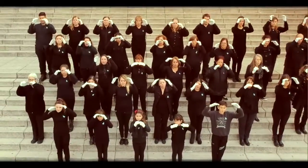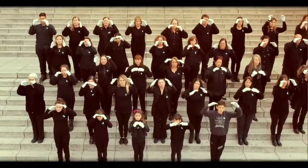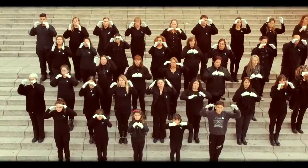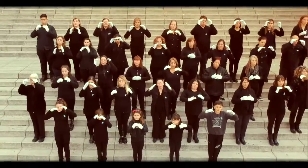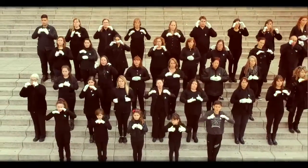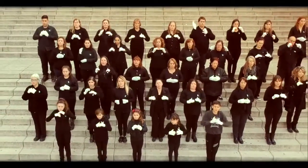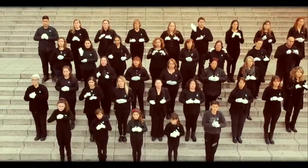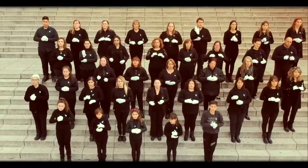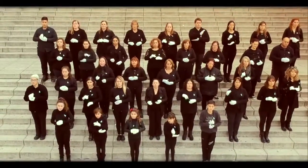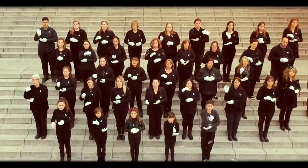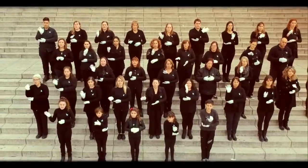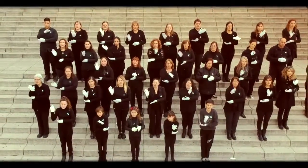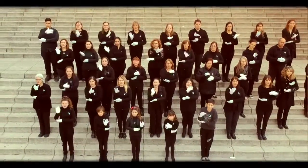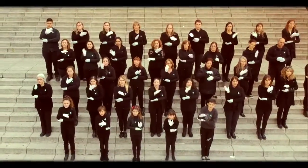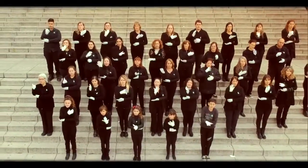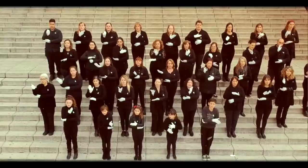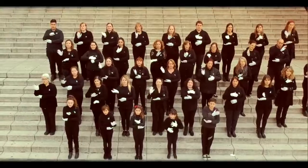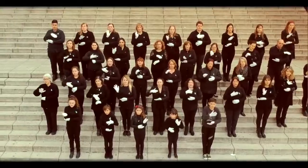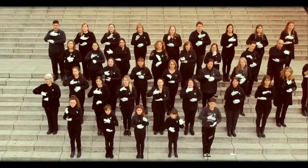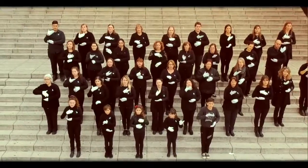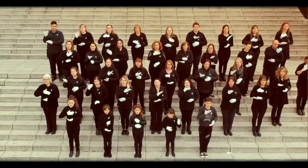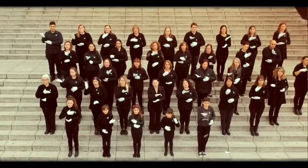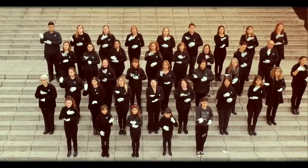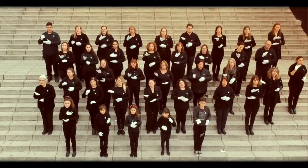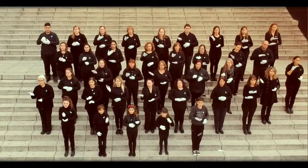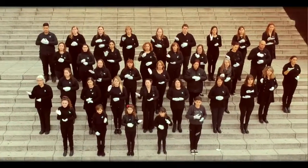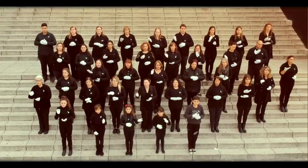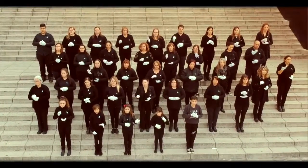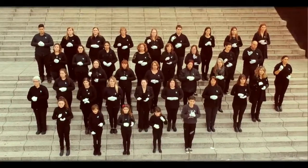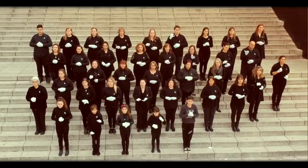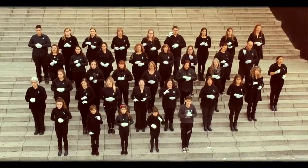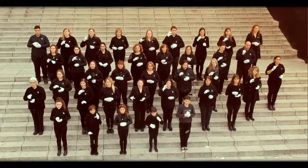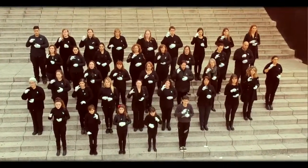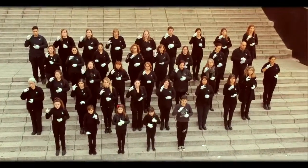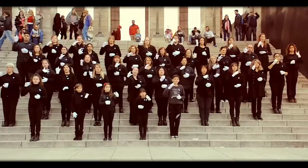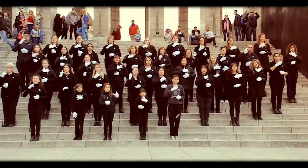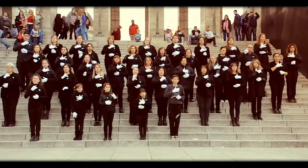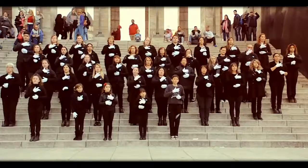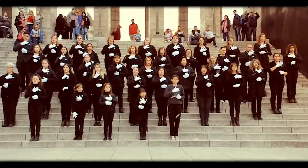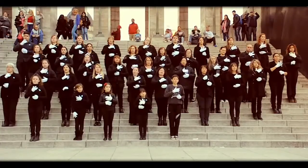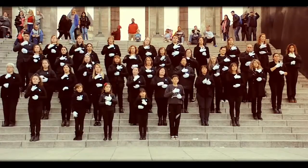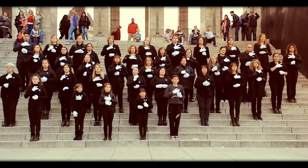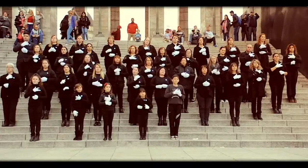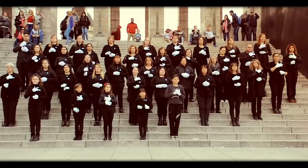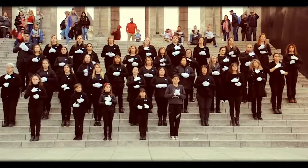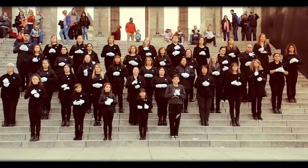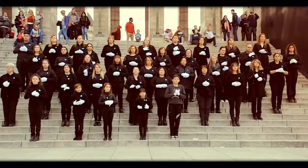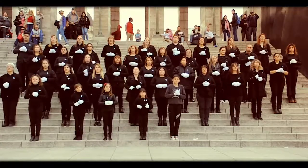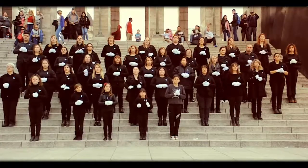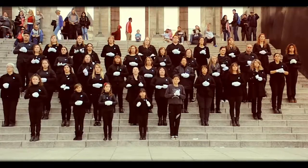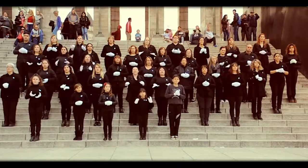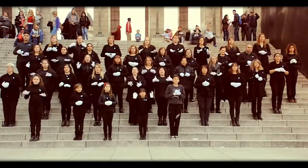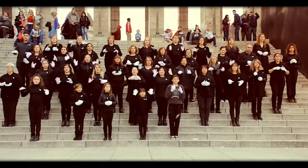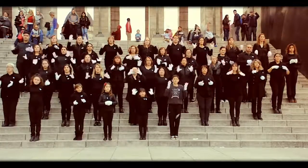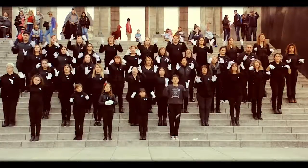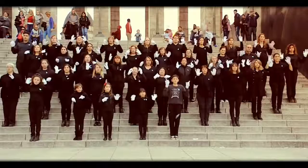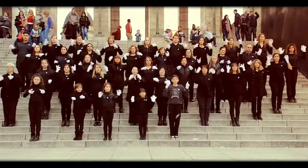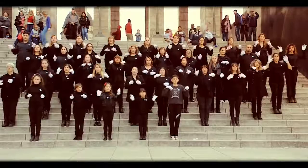Sube Bandera del amor Pequeño corazón Y brilla